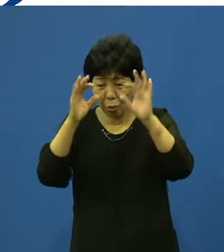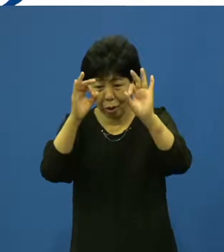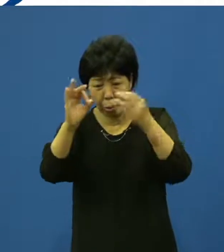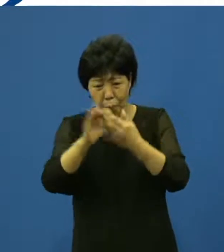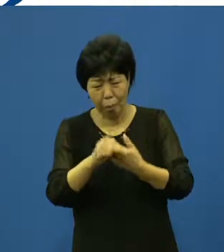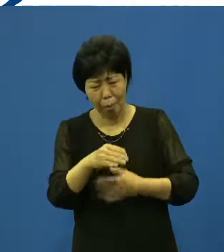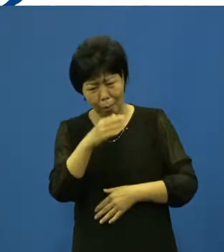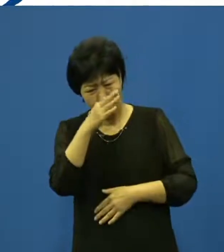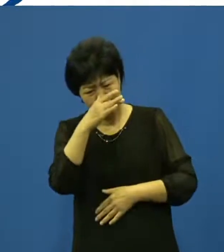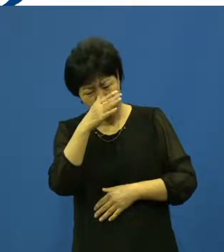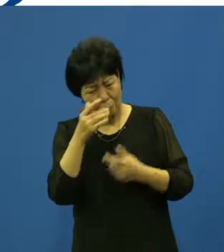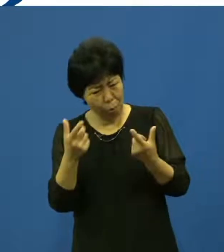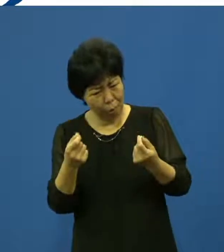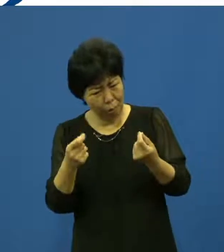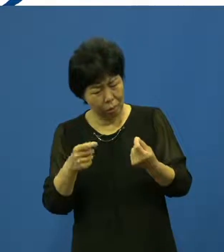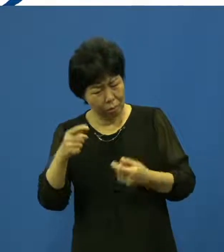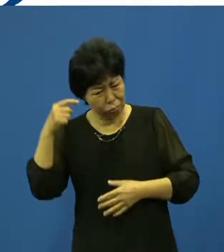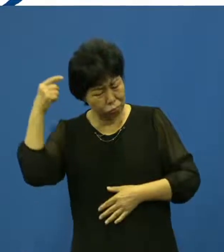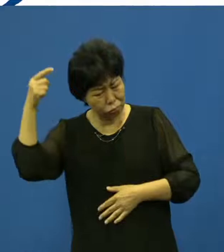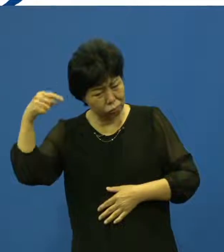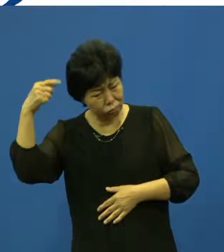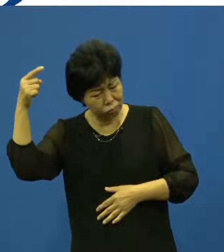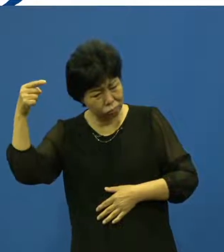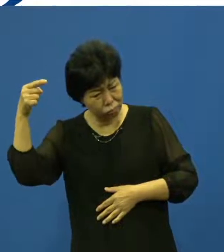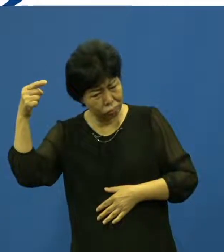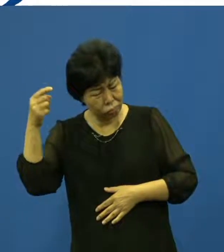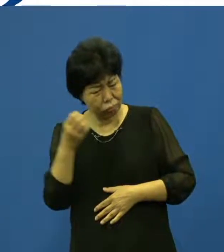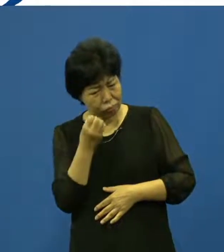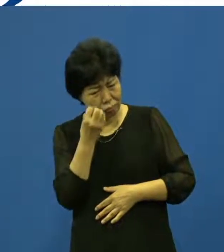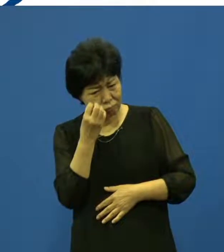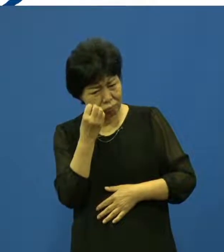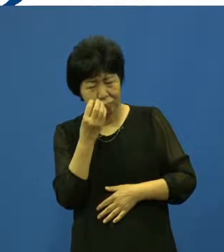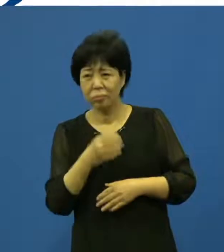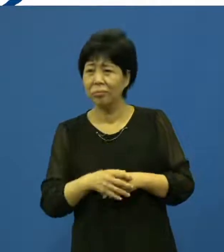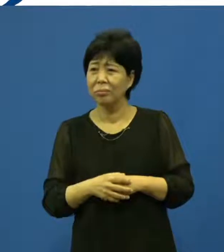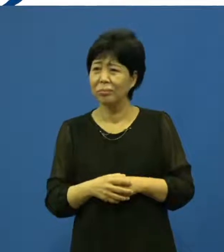탕자야. 미친 것 아닌가? 인지장애자 아닌가, 아버지가?